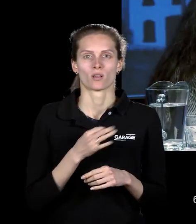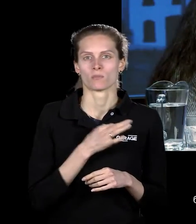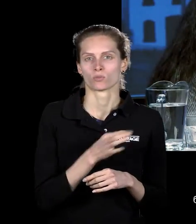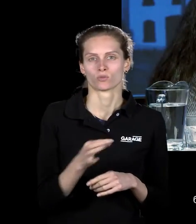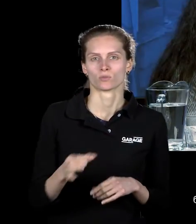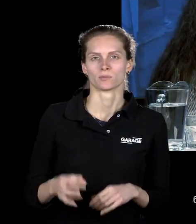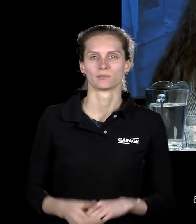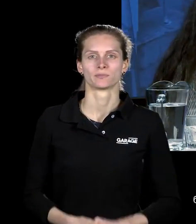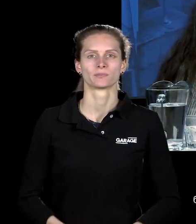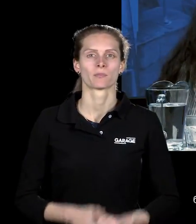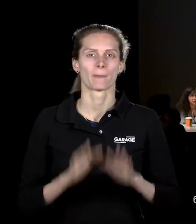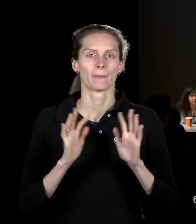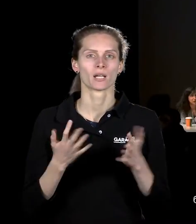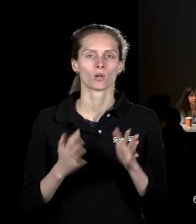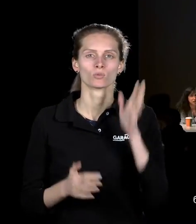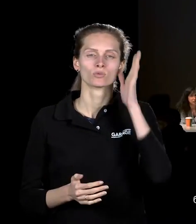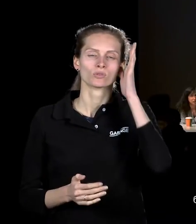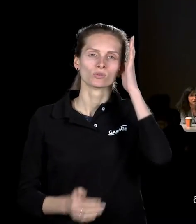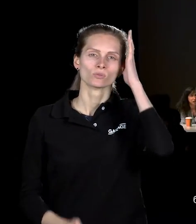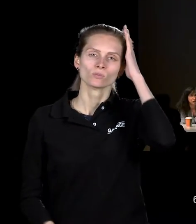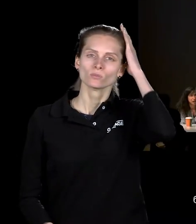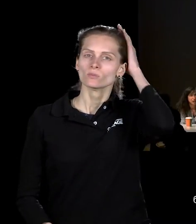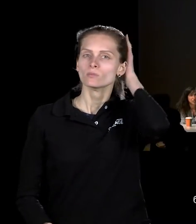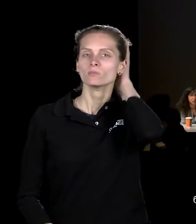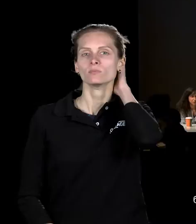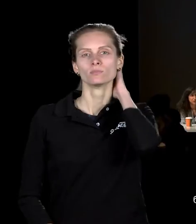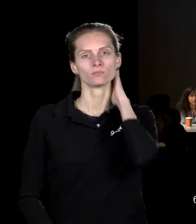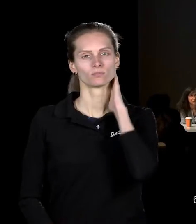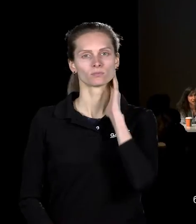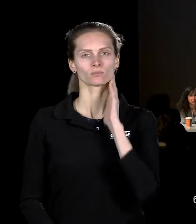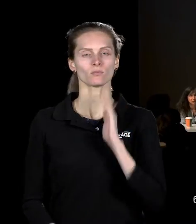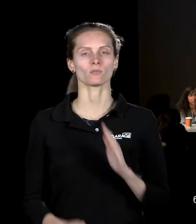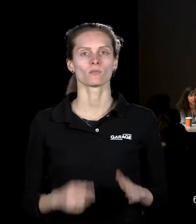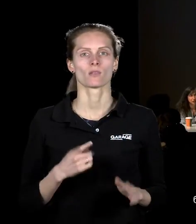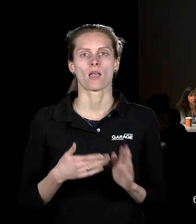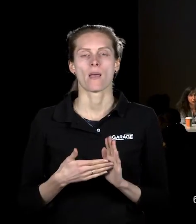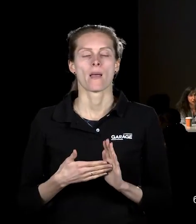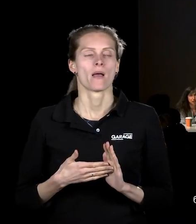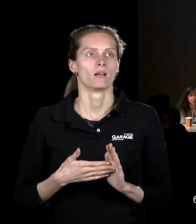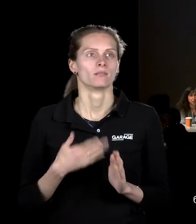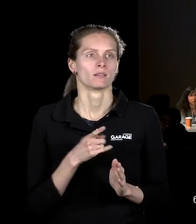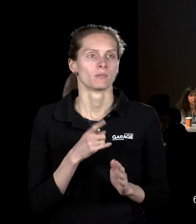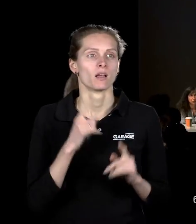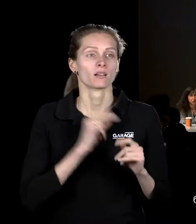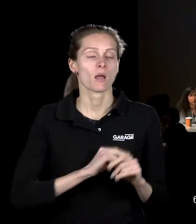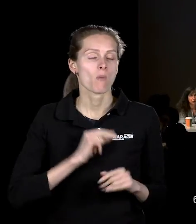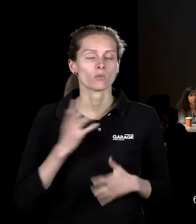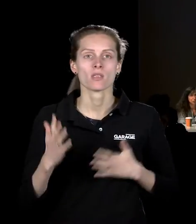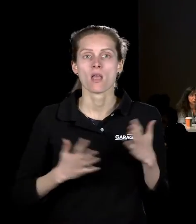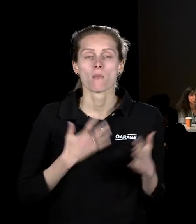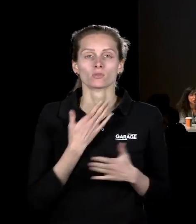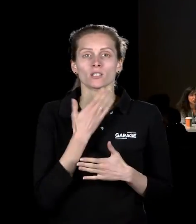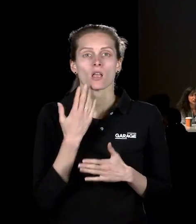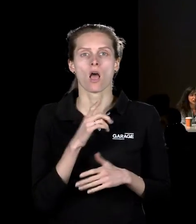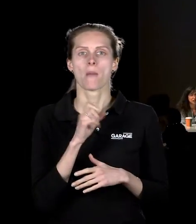бы какими бы принципиально нейтральными и безэмоциональными не были эти работы, а для Бехеров было очень важно